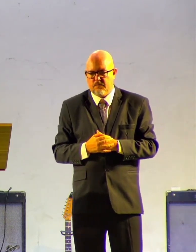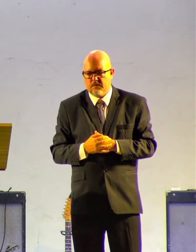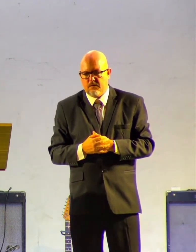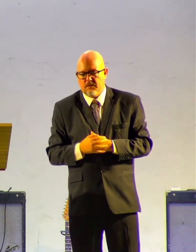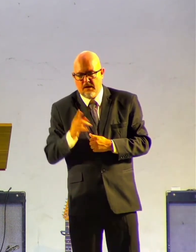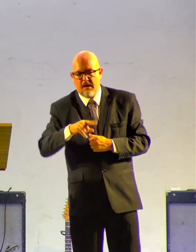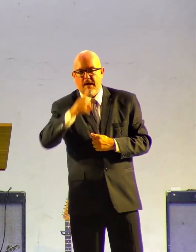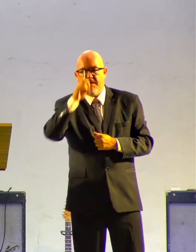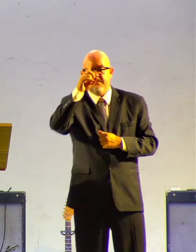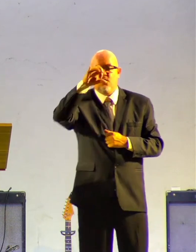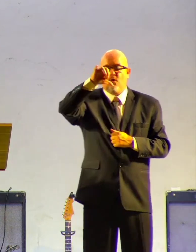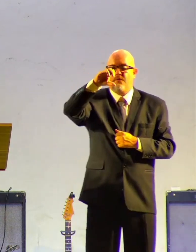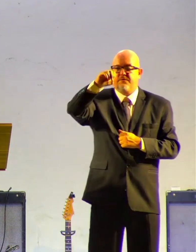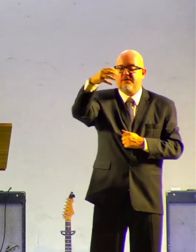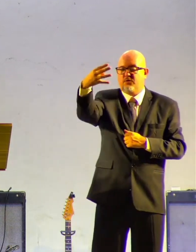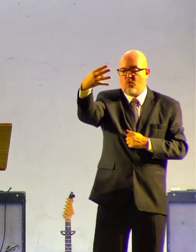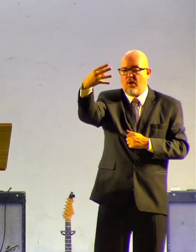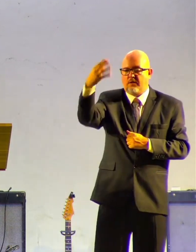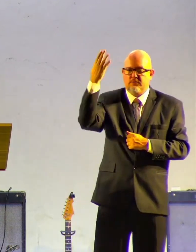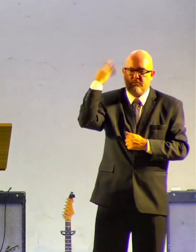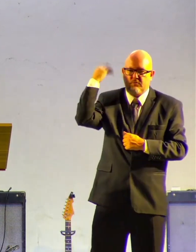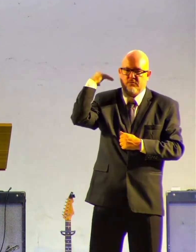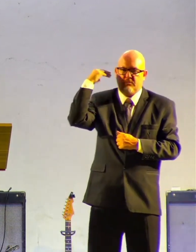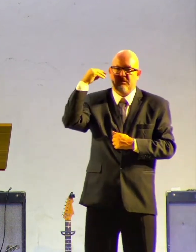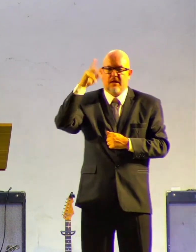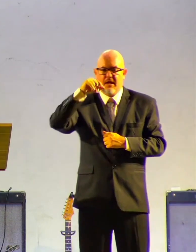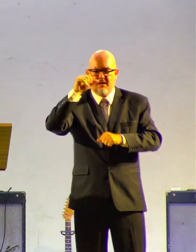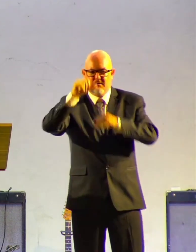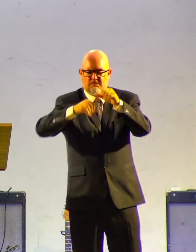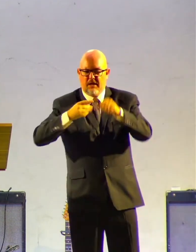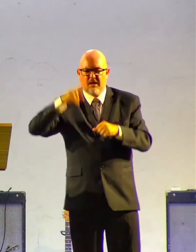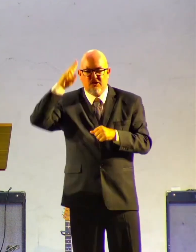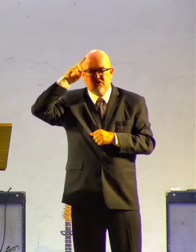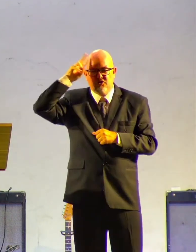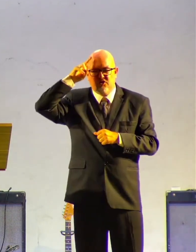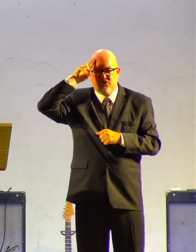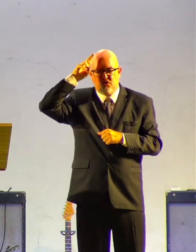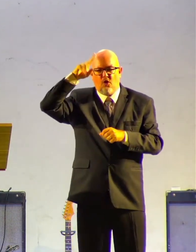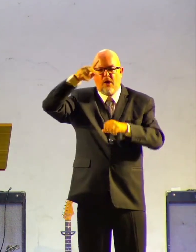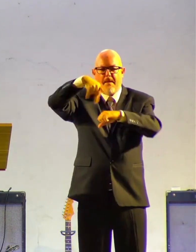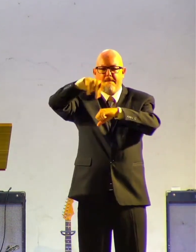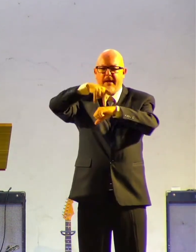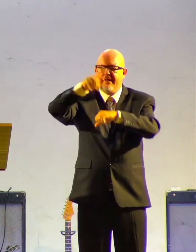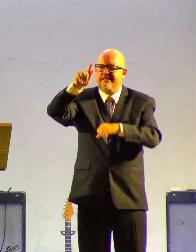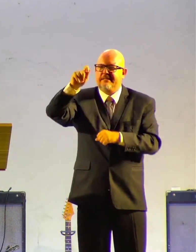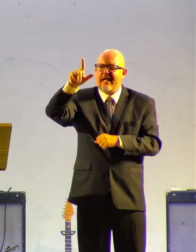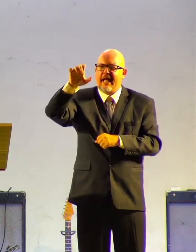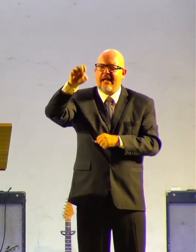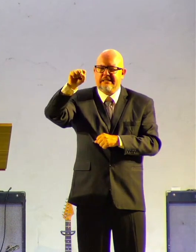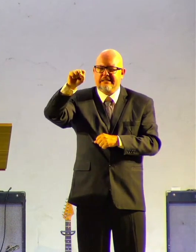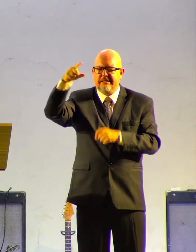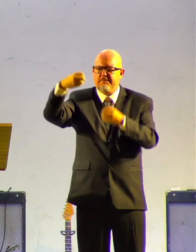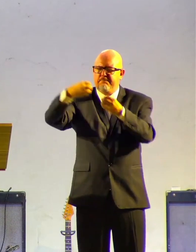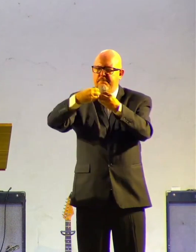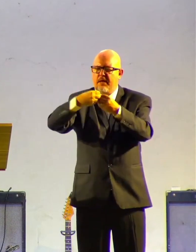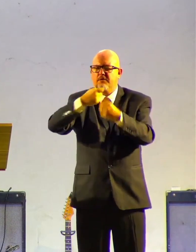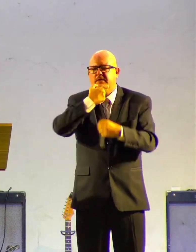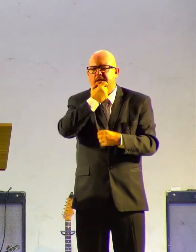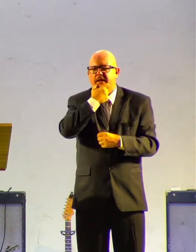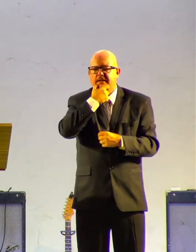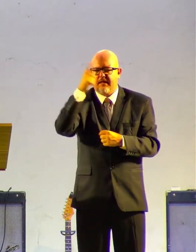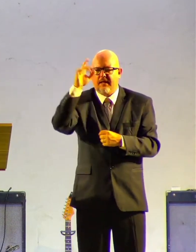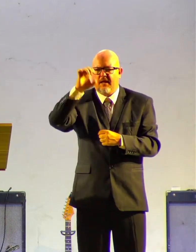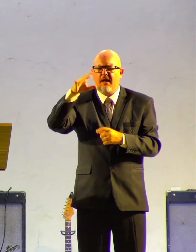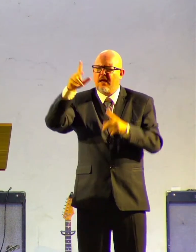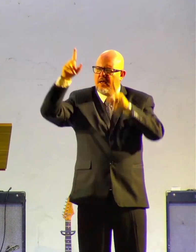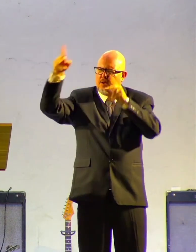Era o ano de 1904, num dos grandes avivamentos da história, no país de Gales. Naquela época, o país de Gales, muito